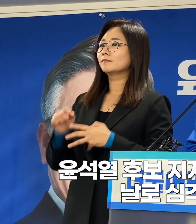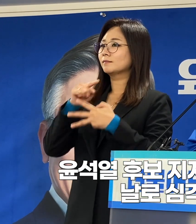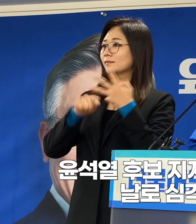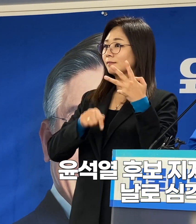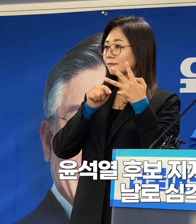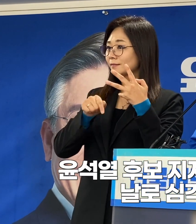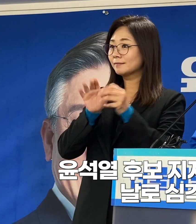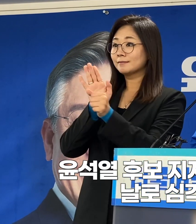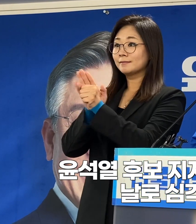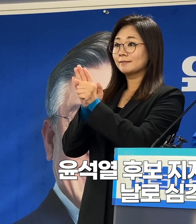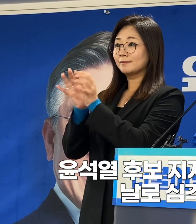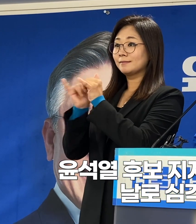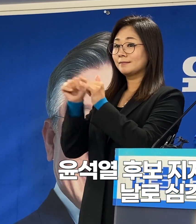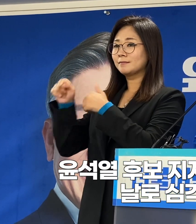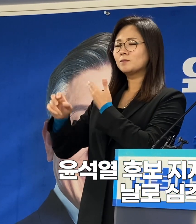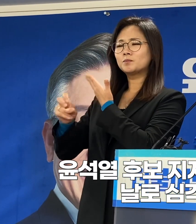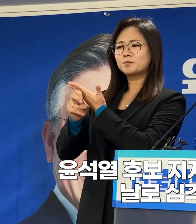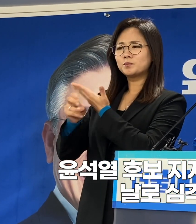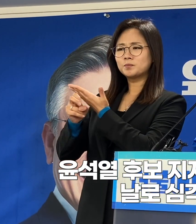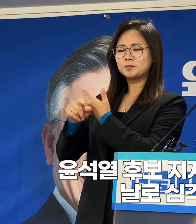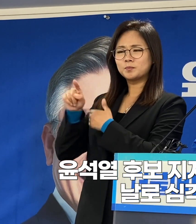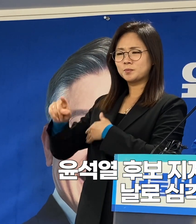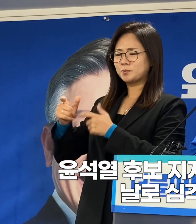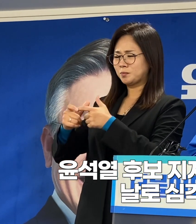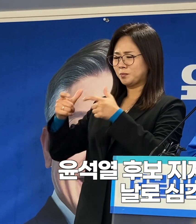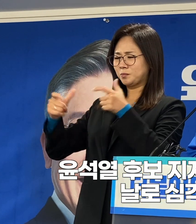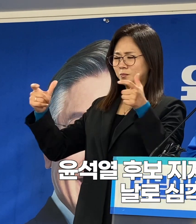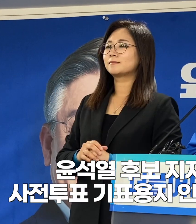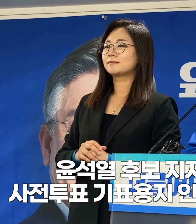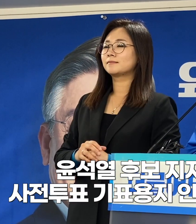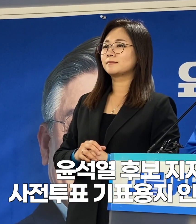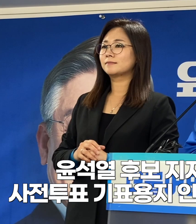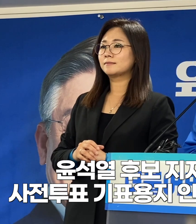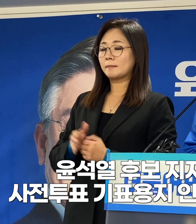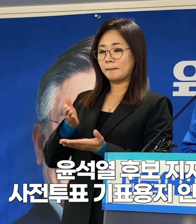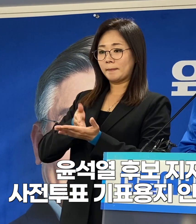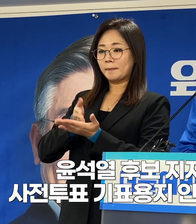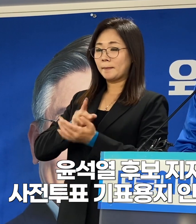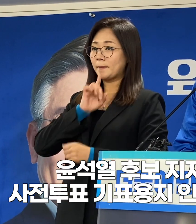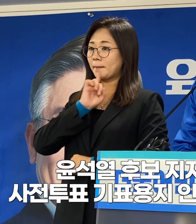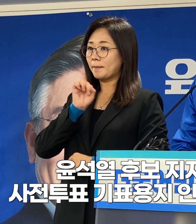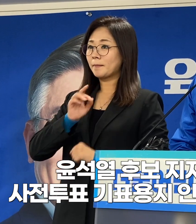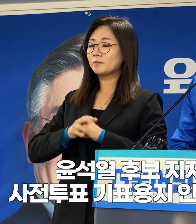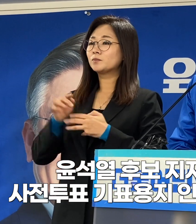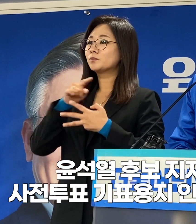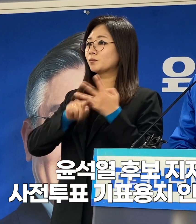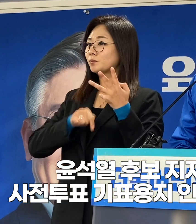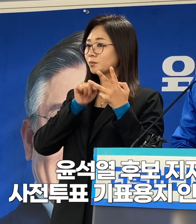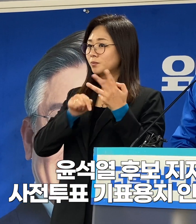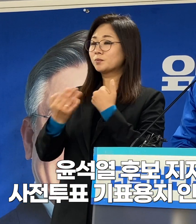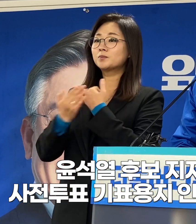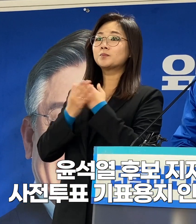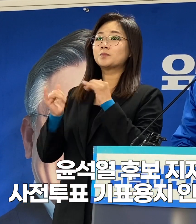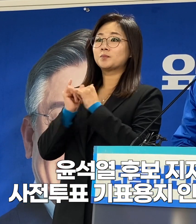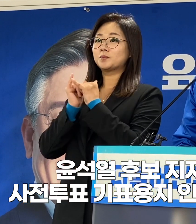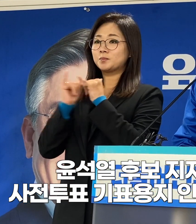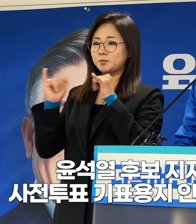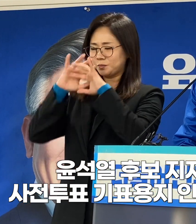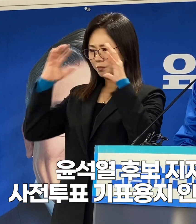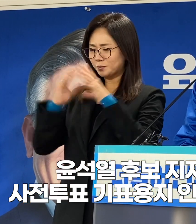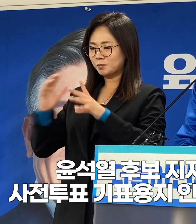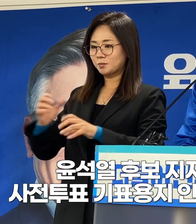윤석열 후보 지지자들의 불법 행위가 날로 심각해지고 있습니다. 보도에 따르면 윤석열 후보 지지자들의